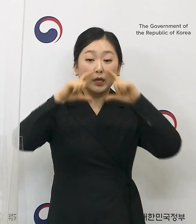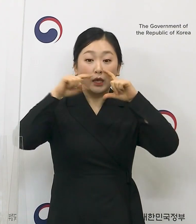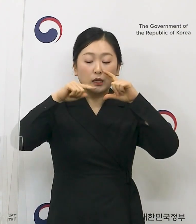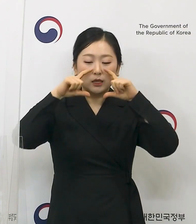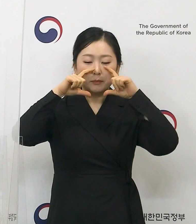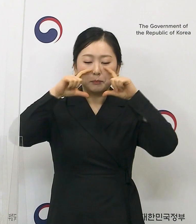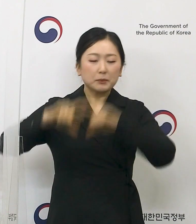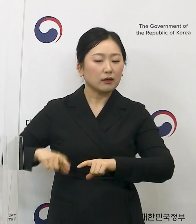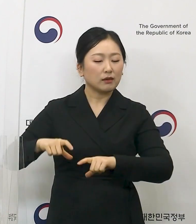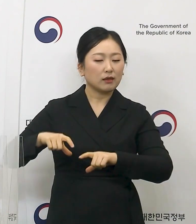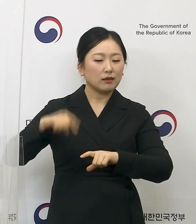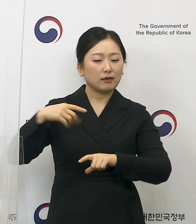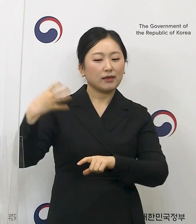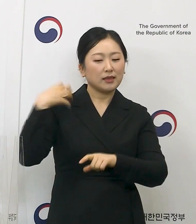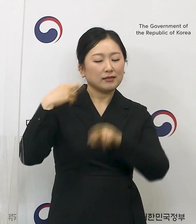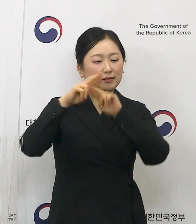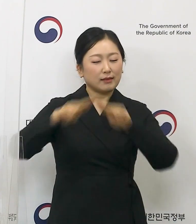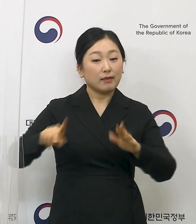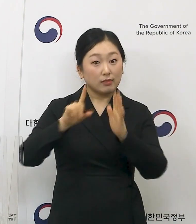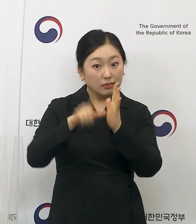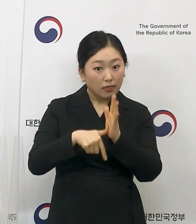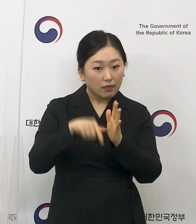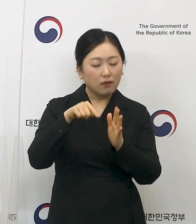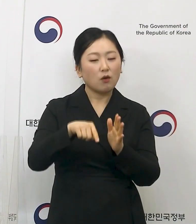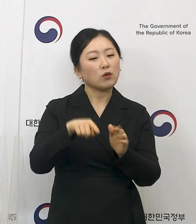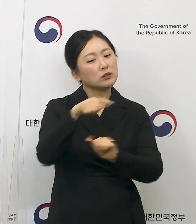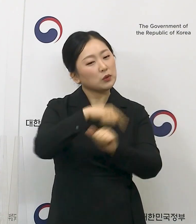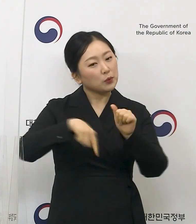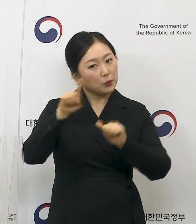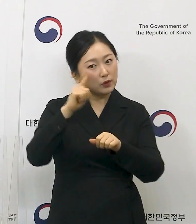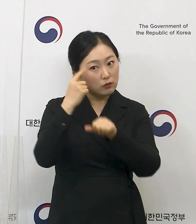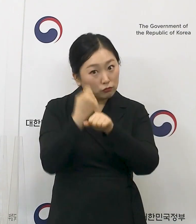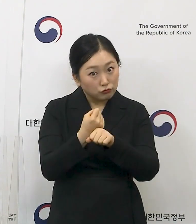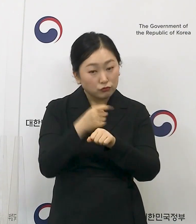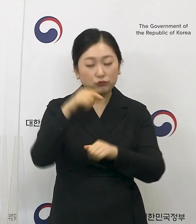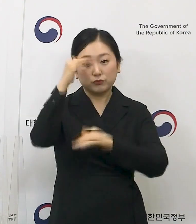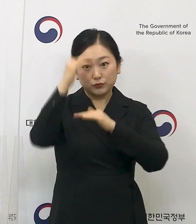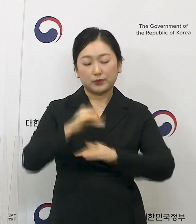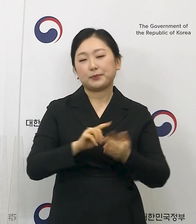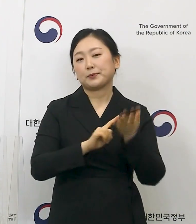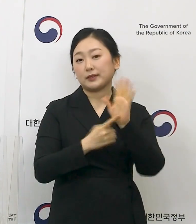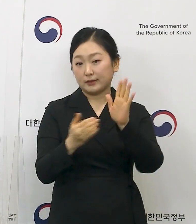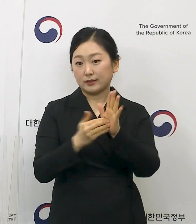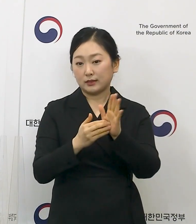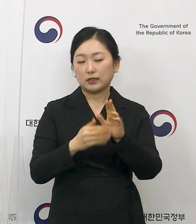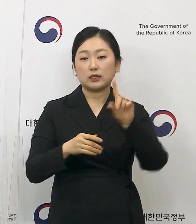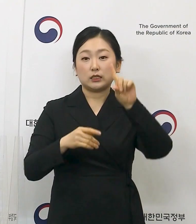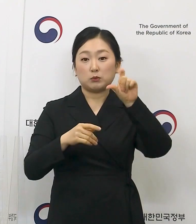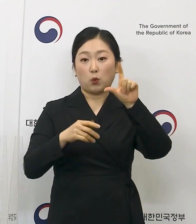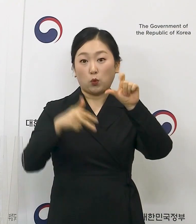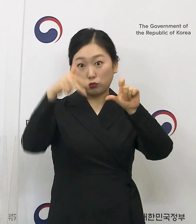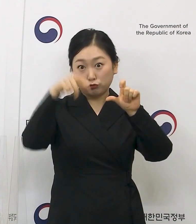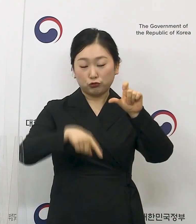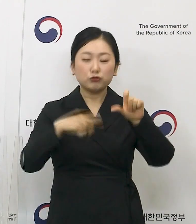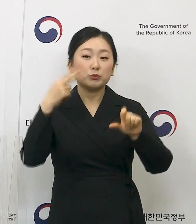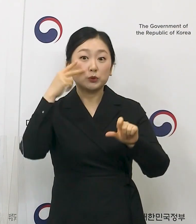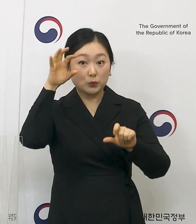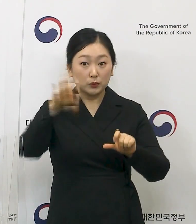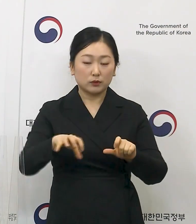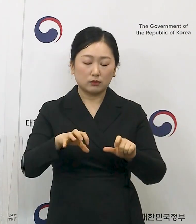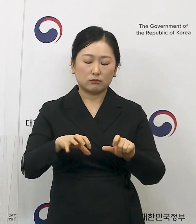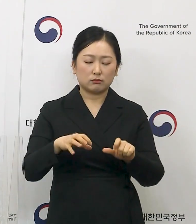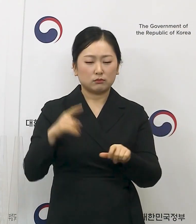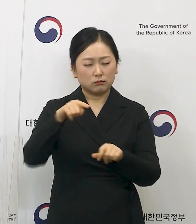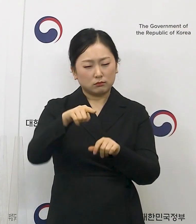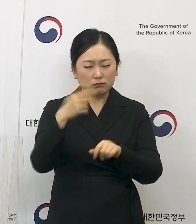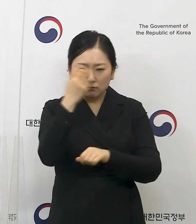코로나19 발생률 비교 연구가 발표되었습니다. 미국에서 15주 동안 관찰한 결과 마스크를